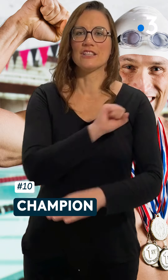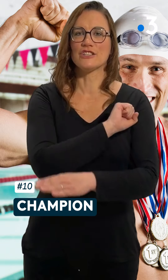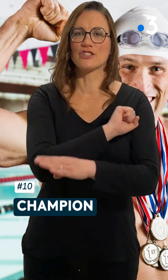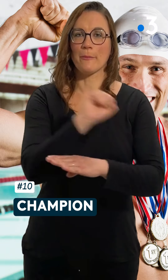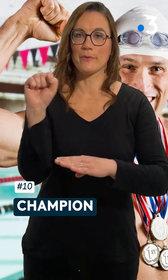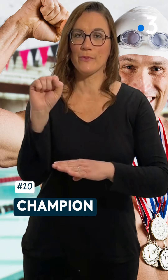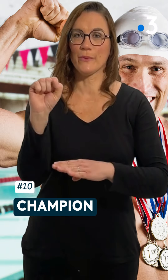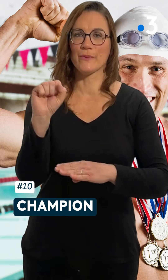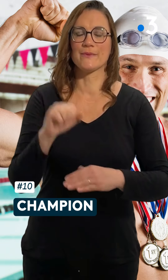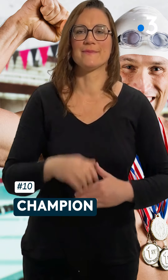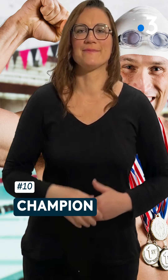Champion.